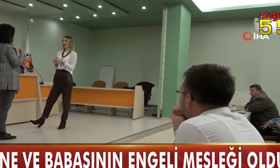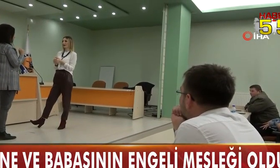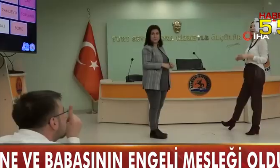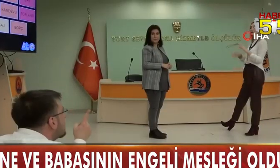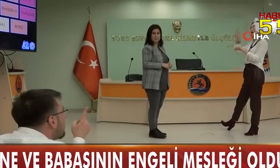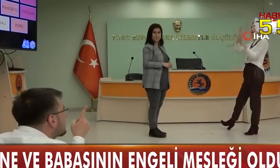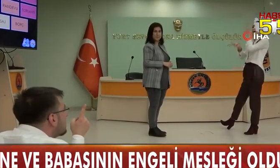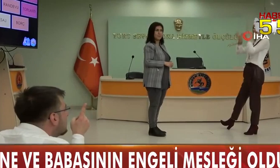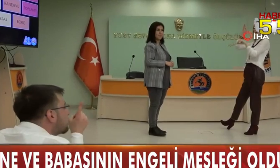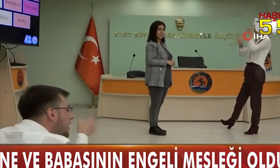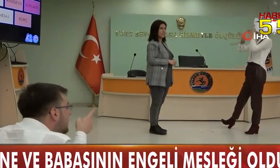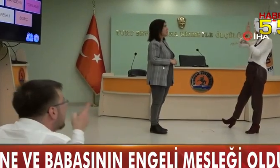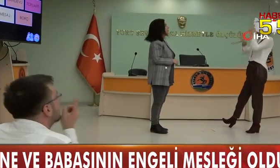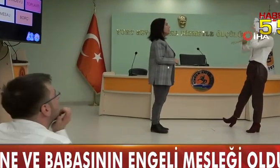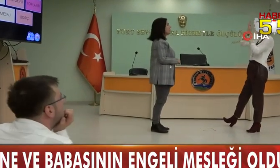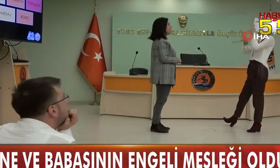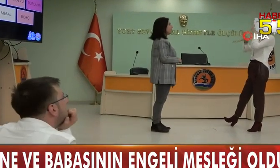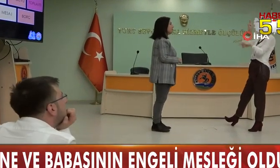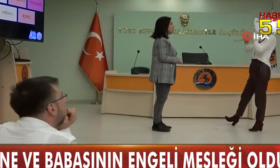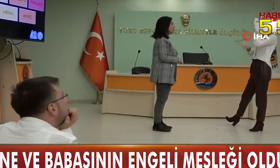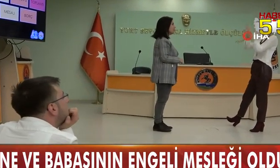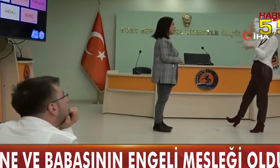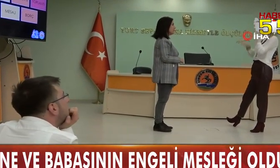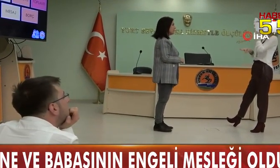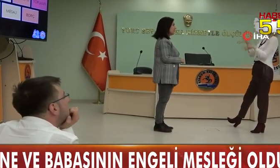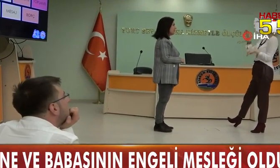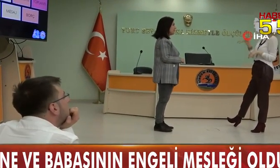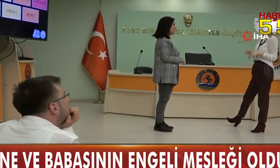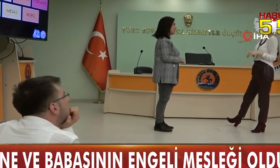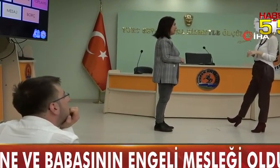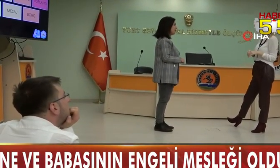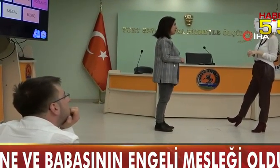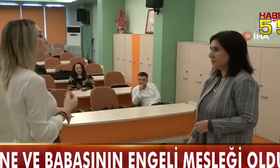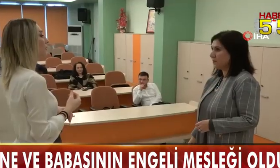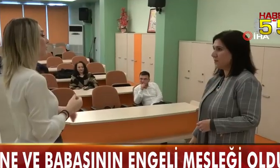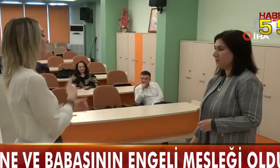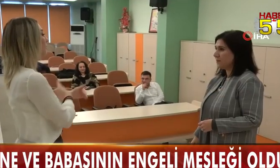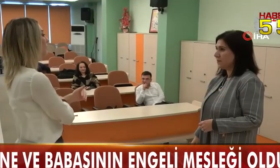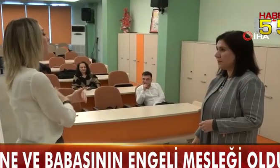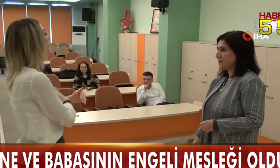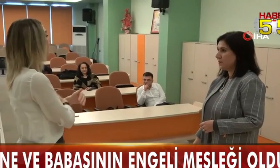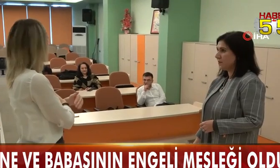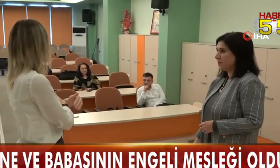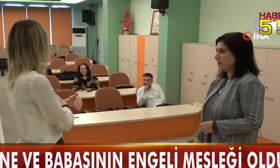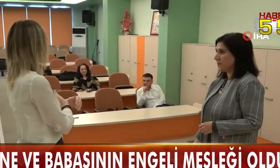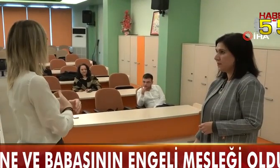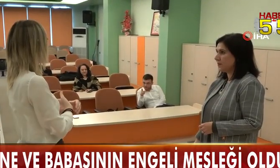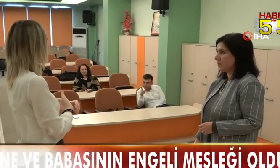Atakum İşitme Engeller Spor Kulübümüzde işaret dili eğitimlerini veriyoruz. Orada işte 7'den 70 aslında bütün isteyen